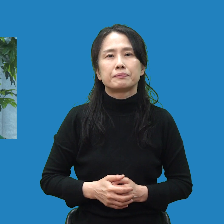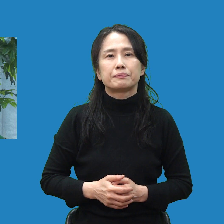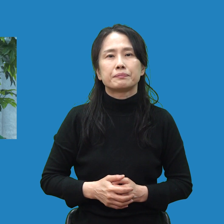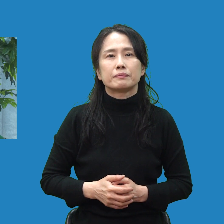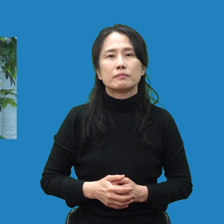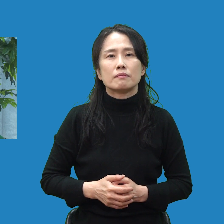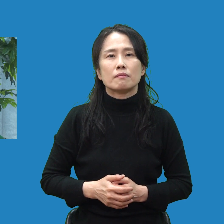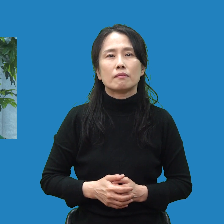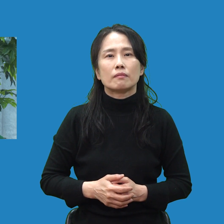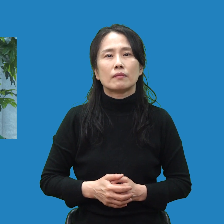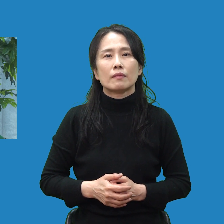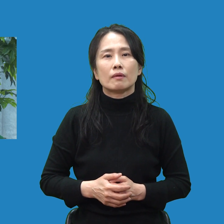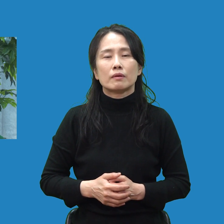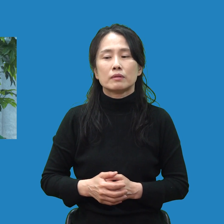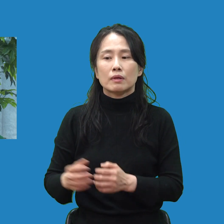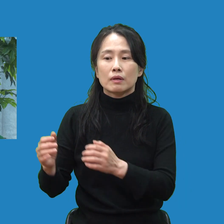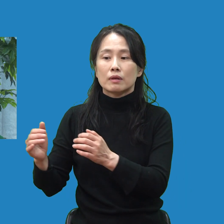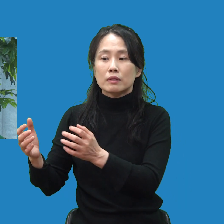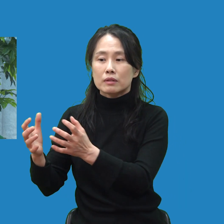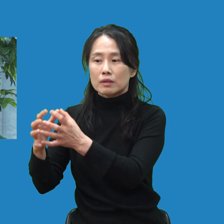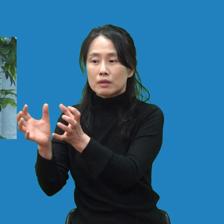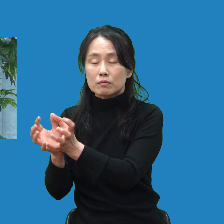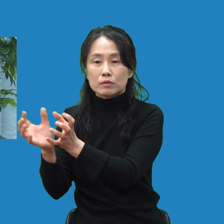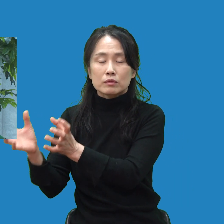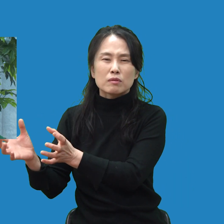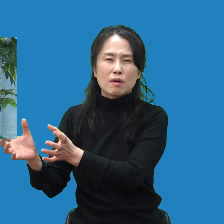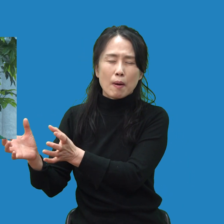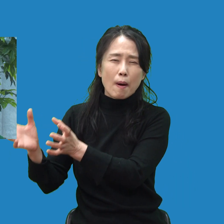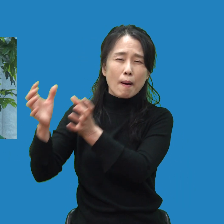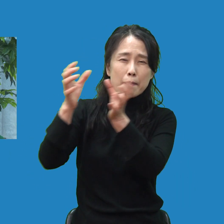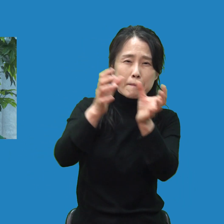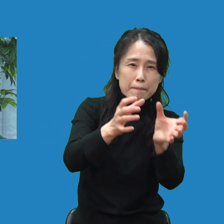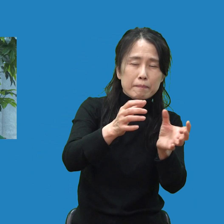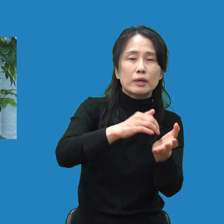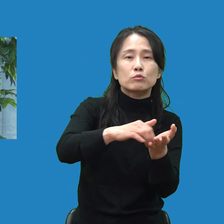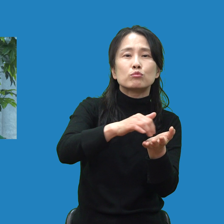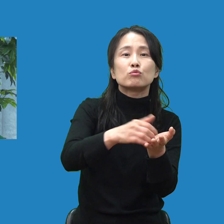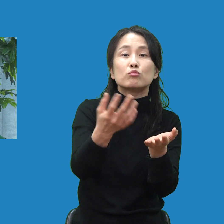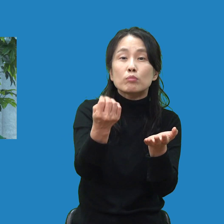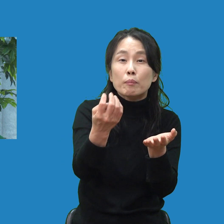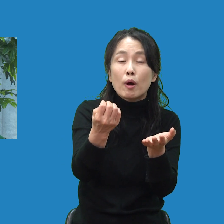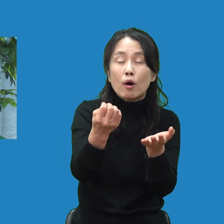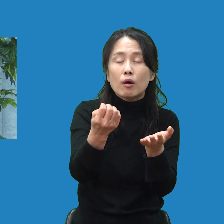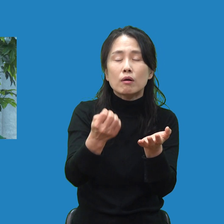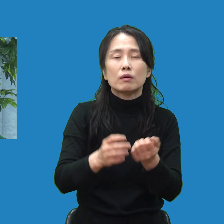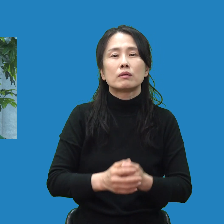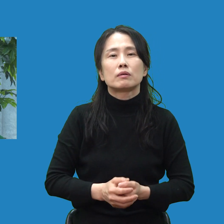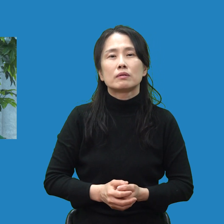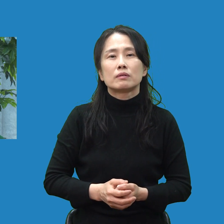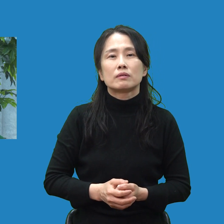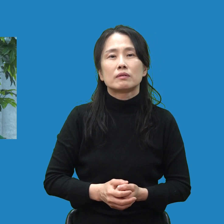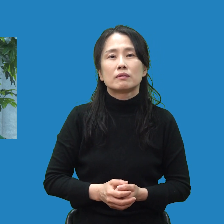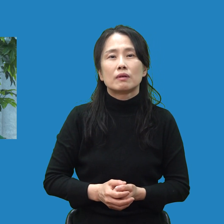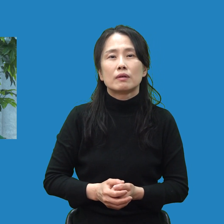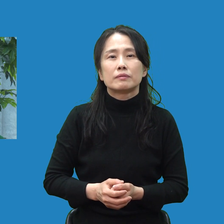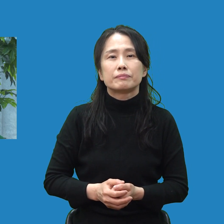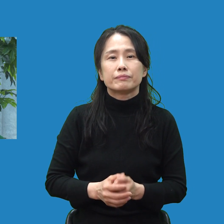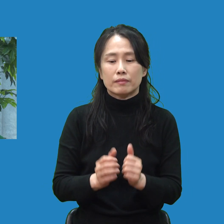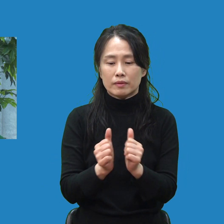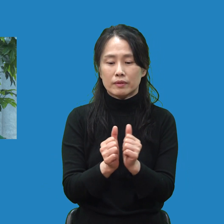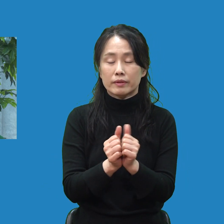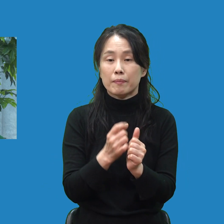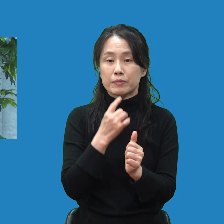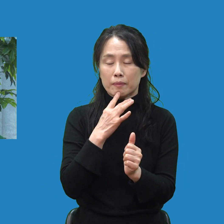그렇게 와 있던 사람들이 몇 명쯤 됐을까요? 뒤에 이제 가면 나오는데